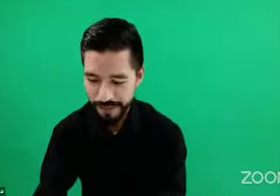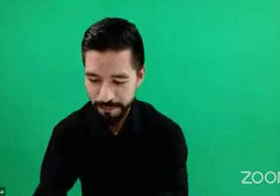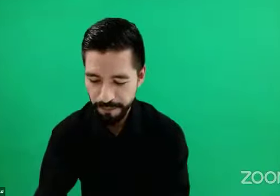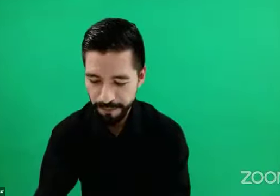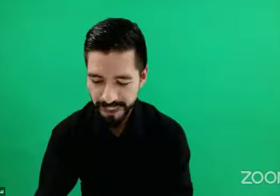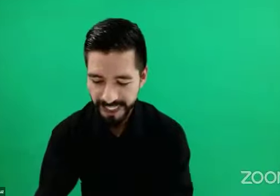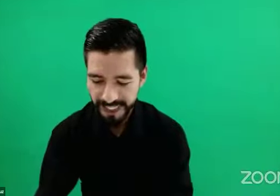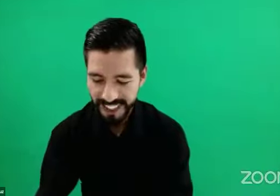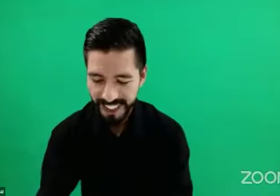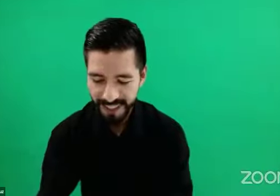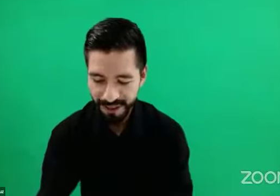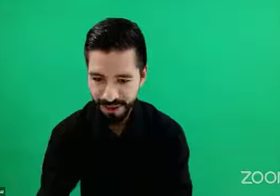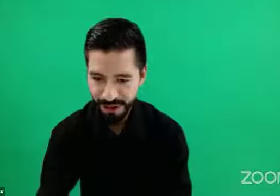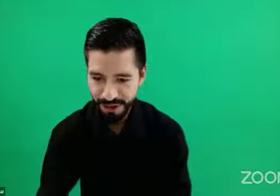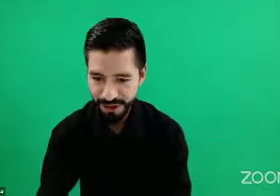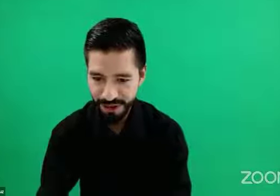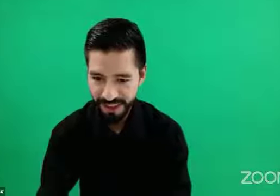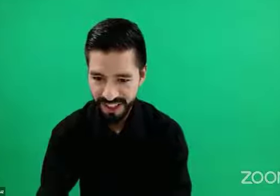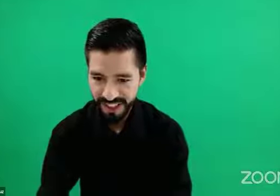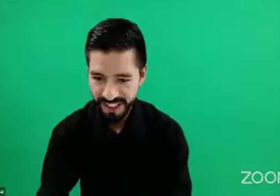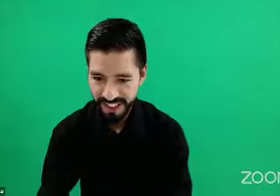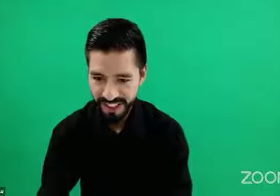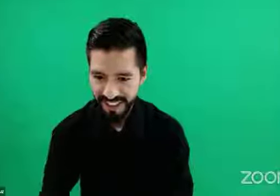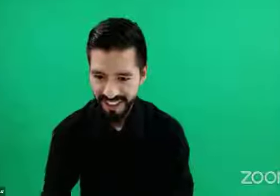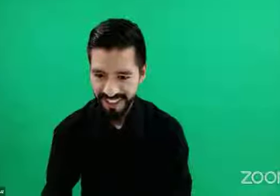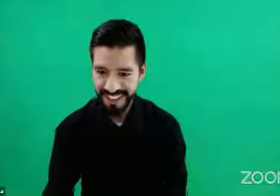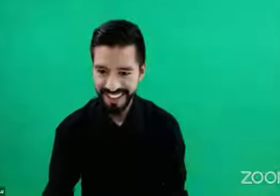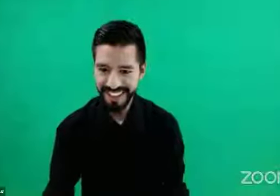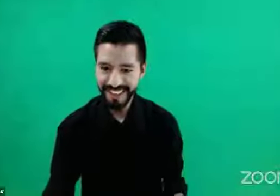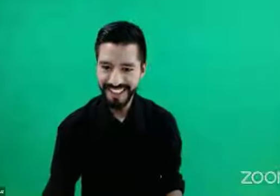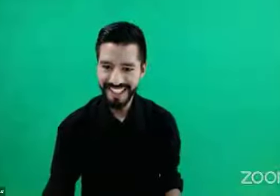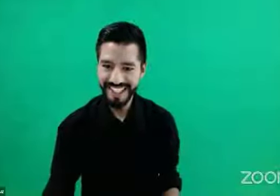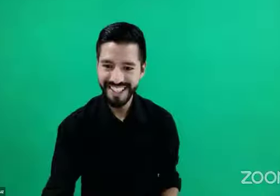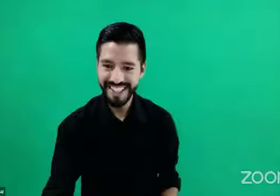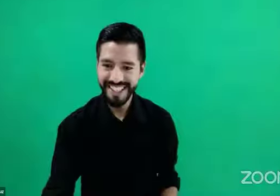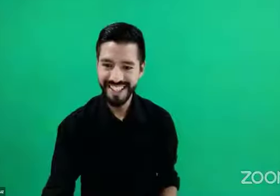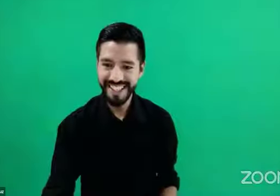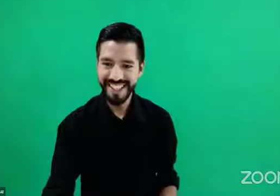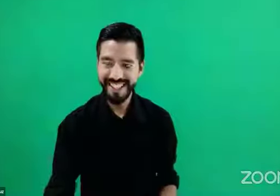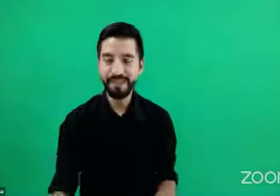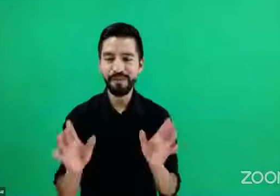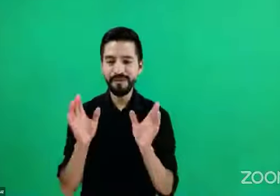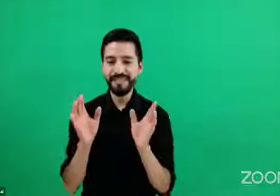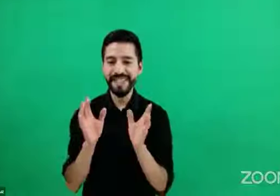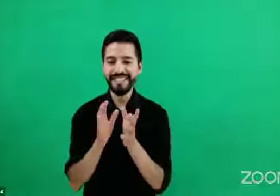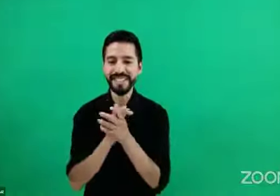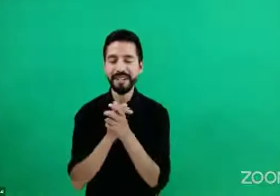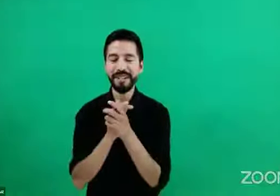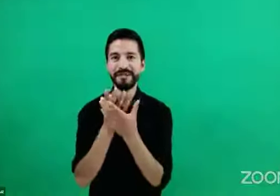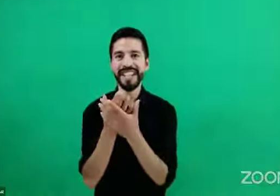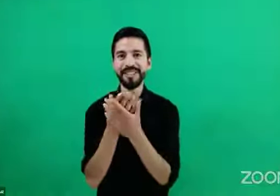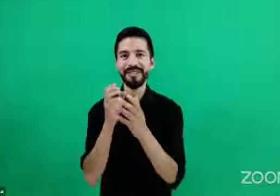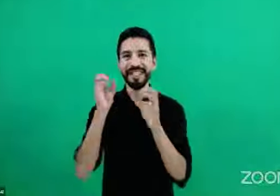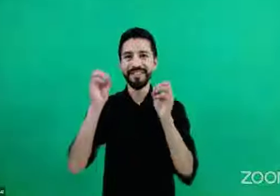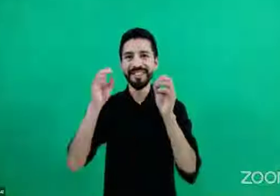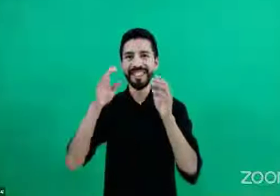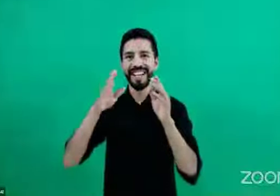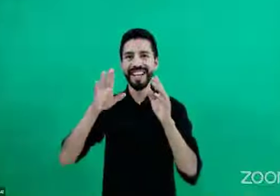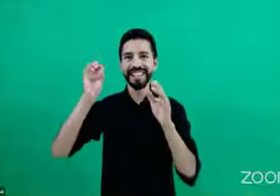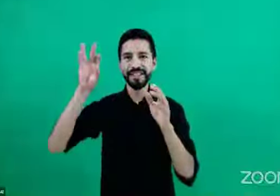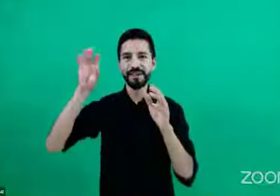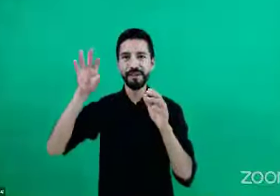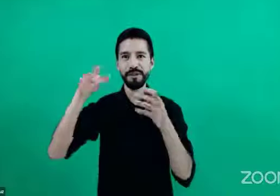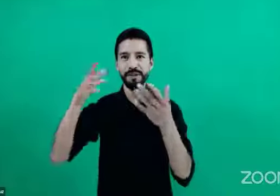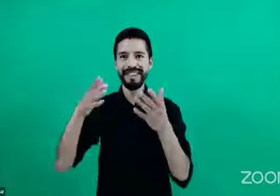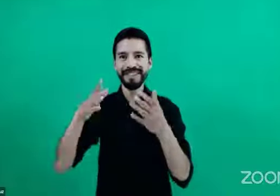Optimista, de Canoncho. Entonces, Vamos a ver, esperemos que no se corte